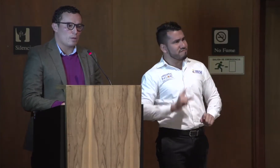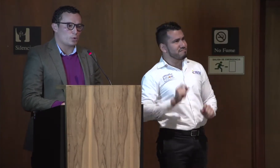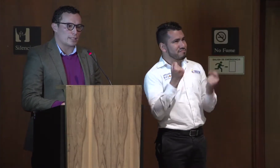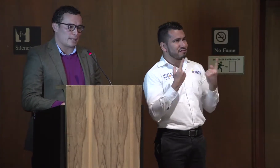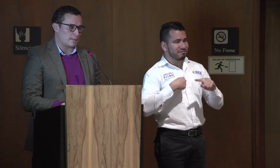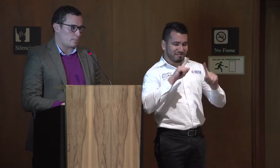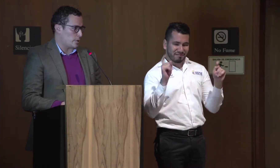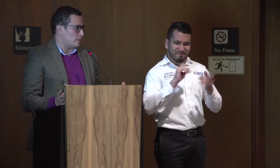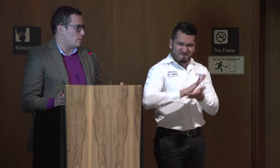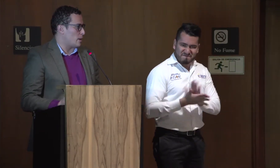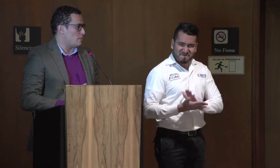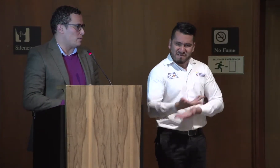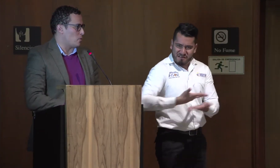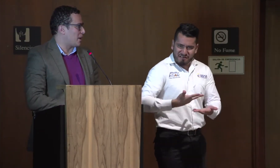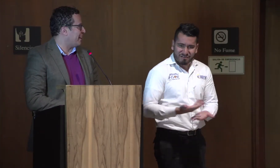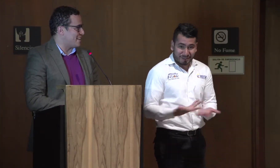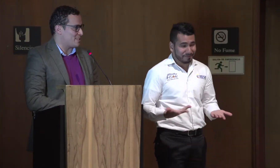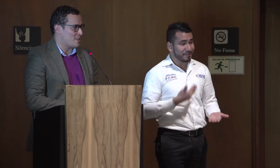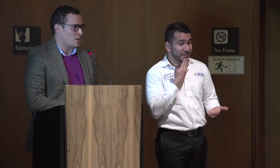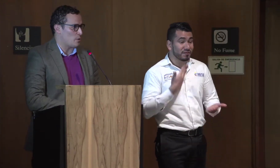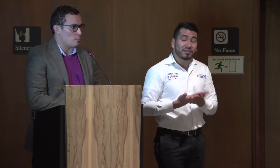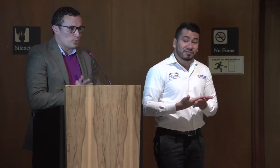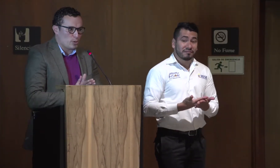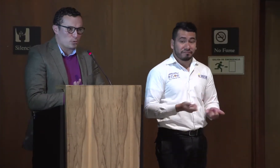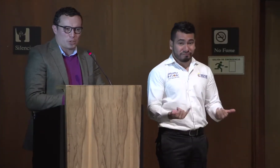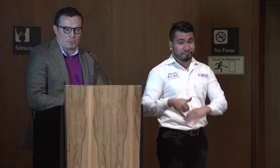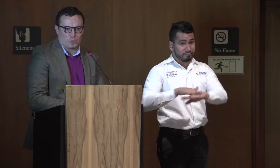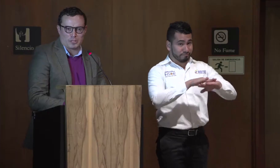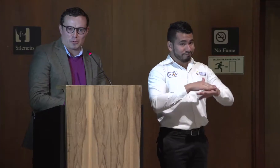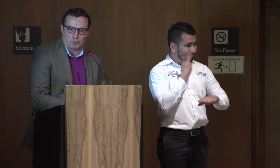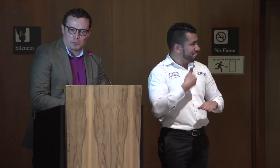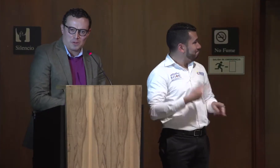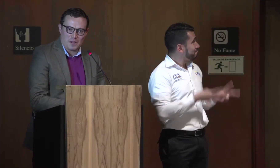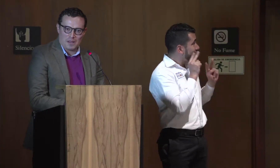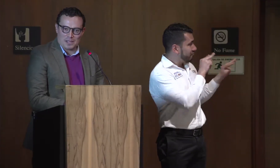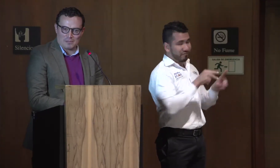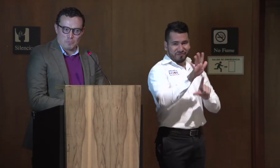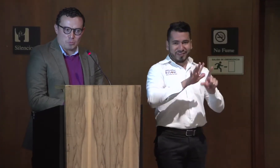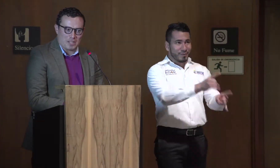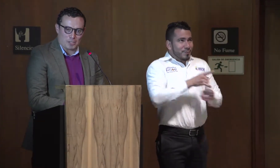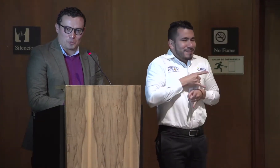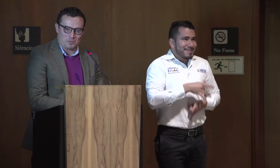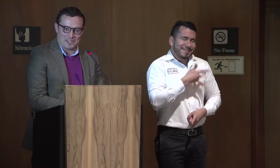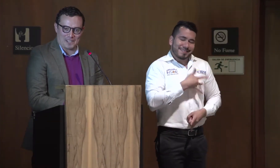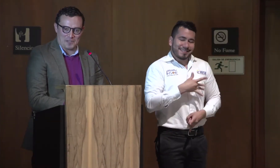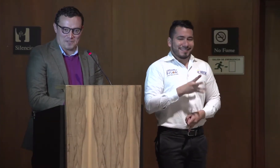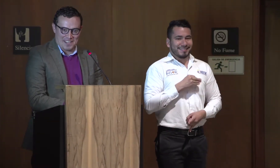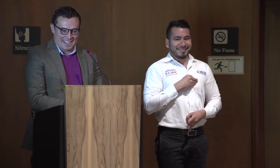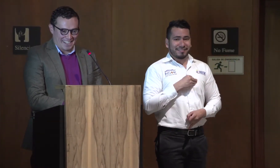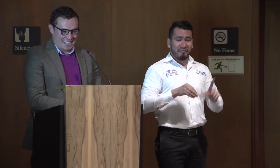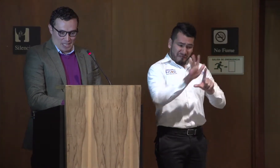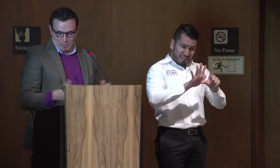todos, muchas gracias y pues ya lo que queda es que veamos y nos emocionemos con ese producto tan muy bien hecho que